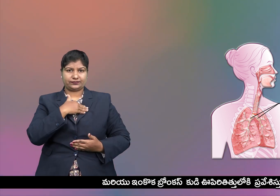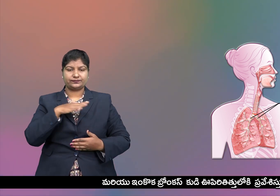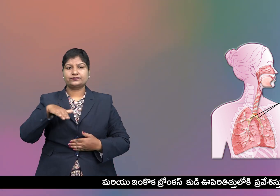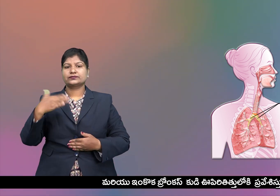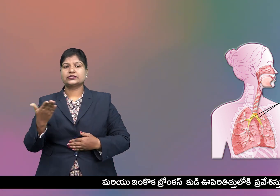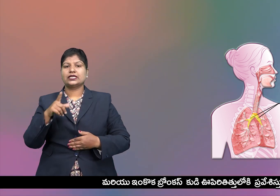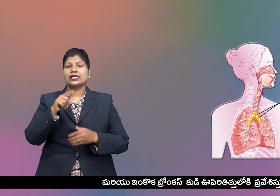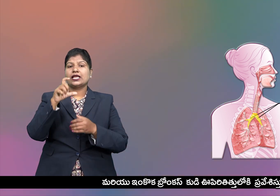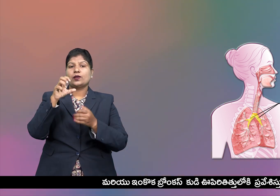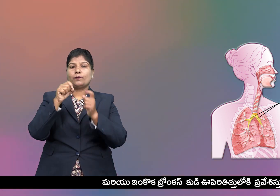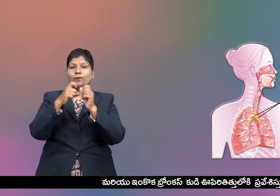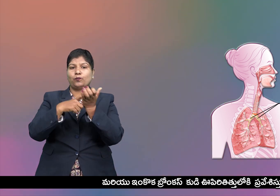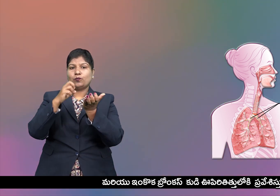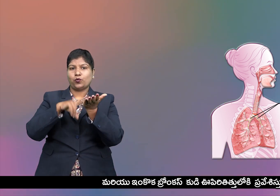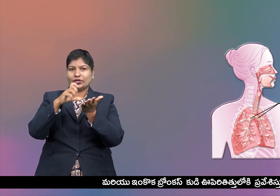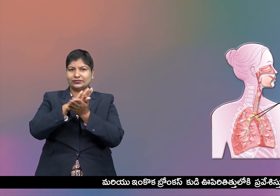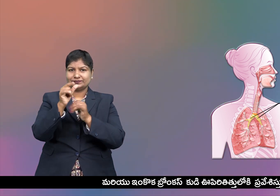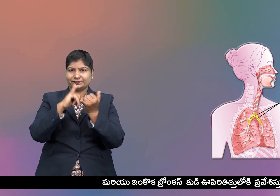ఊపిరితిత్తులోకి ప్రవేశిస్తుంది.